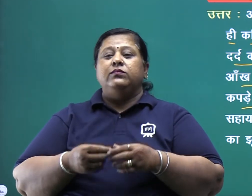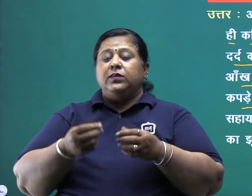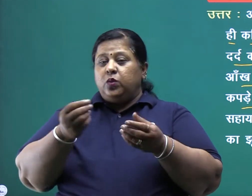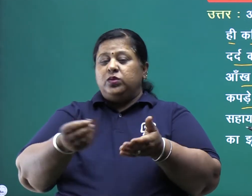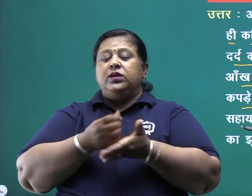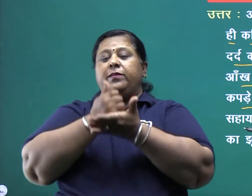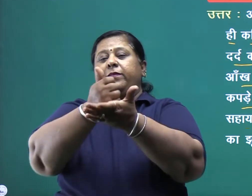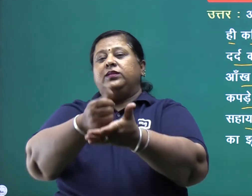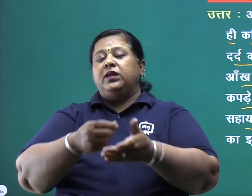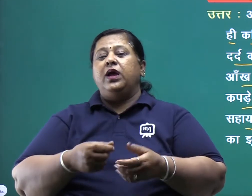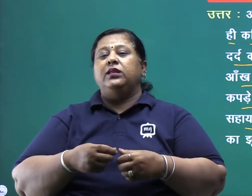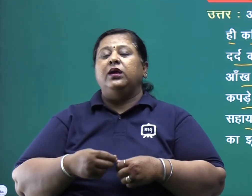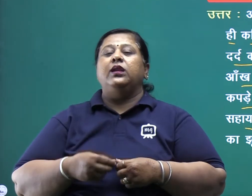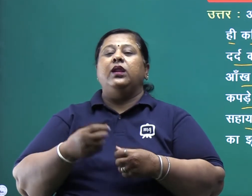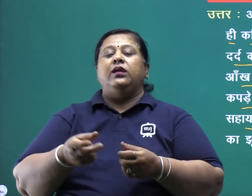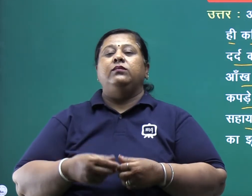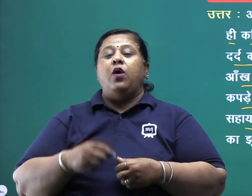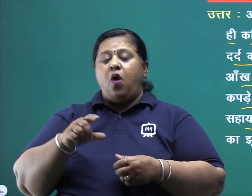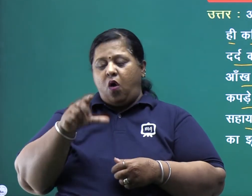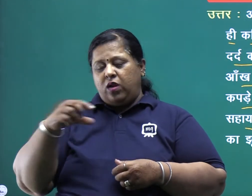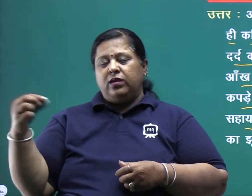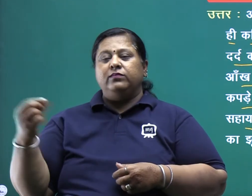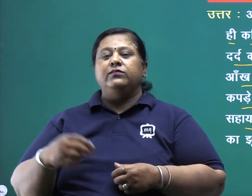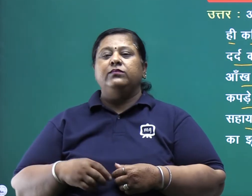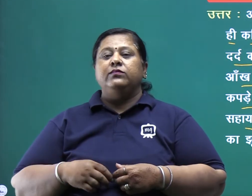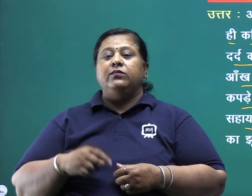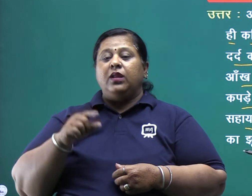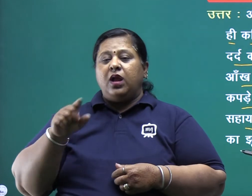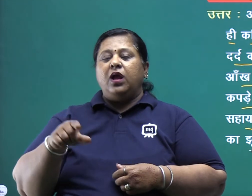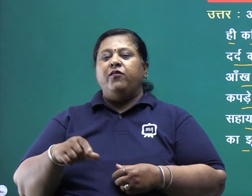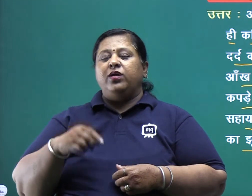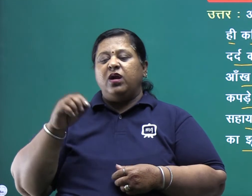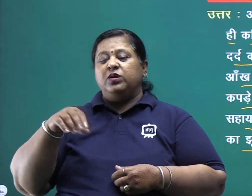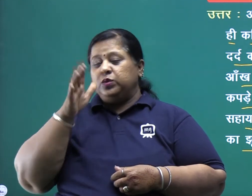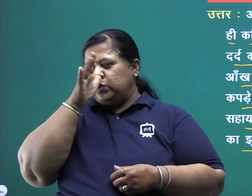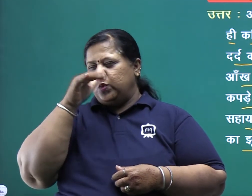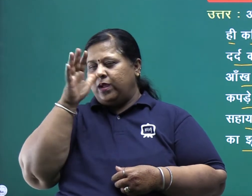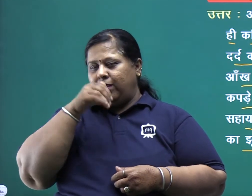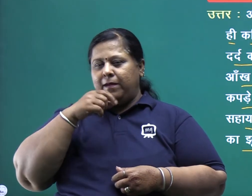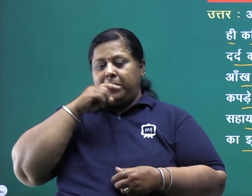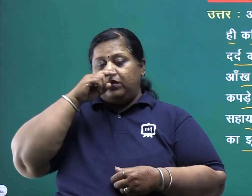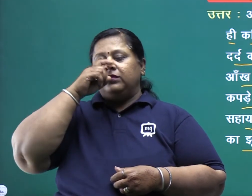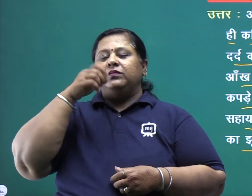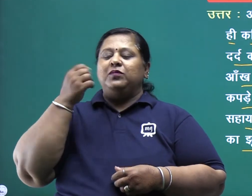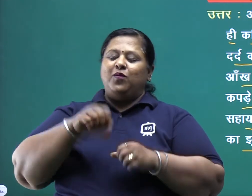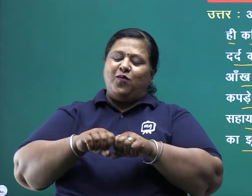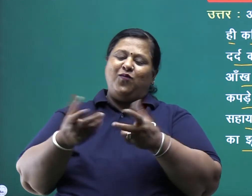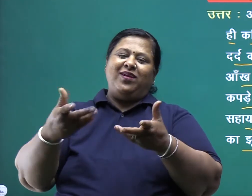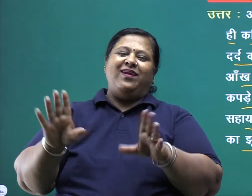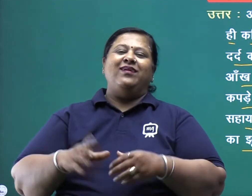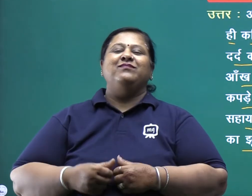उसकी सहायता करने लगे और कवि का झूठा घमंड टूट